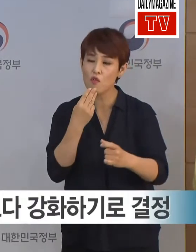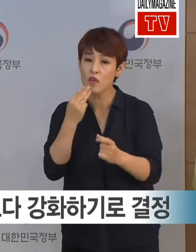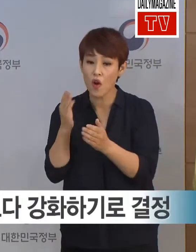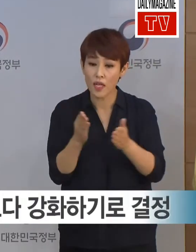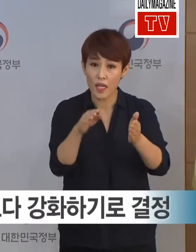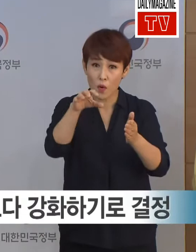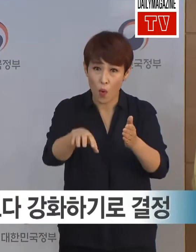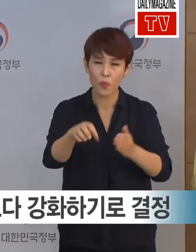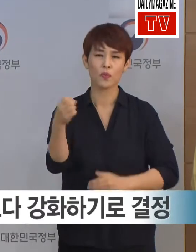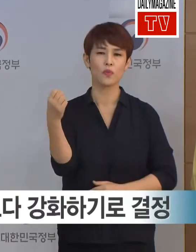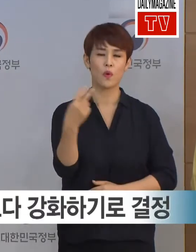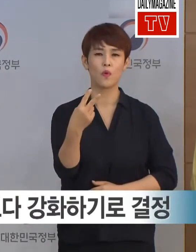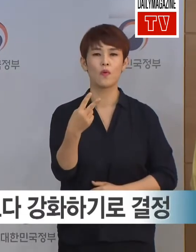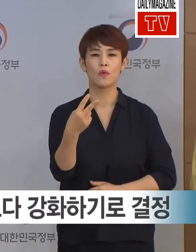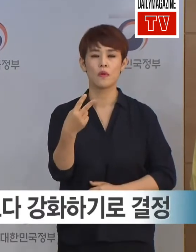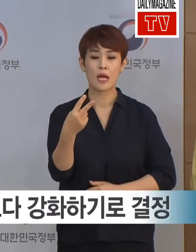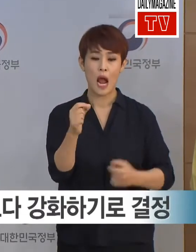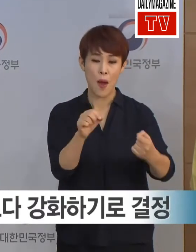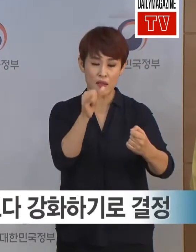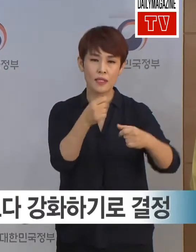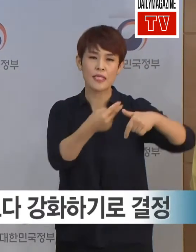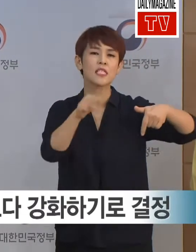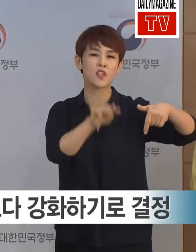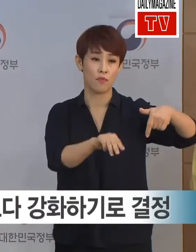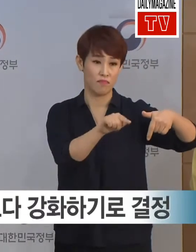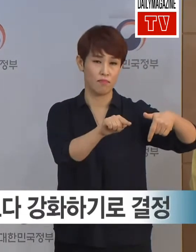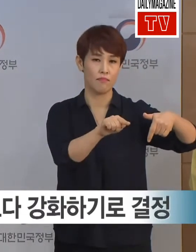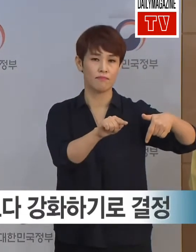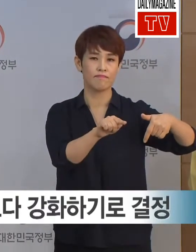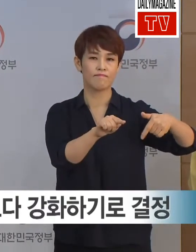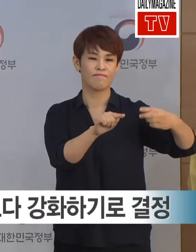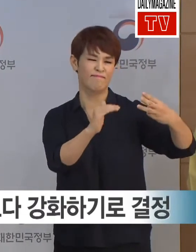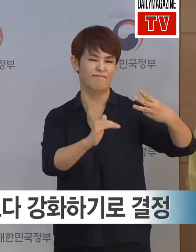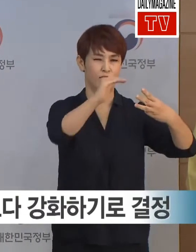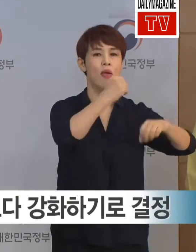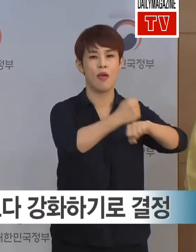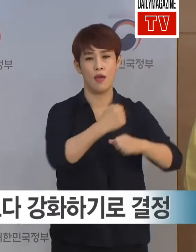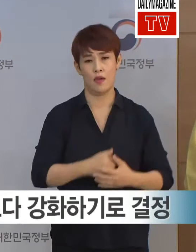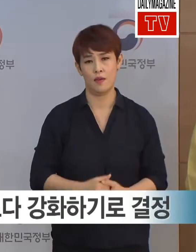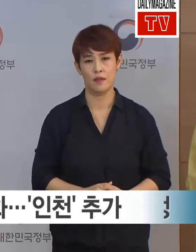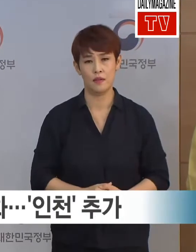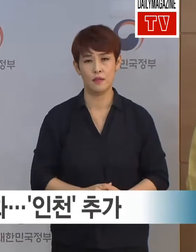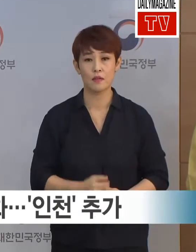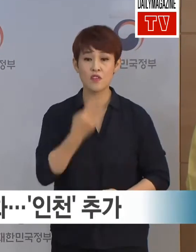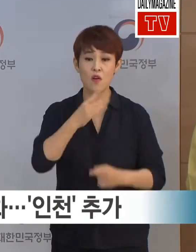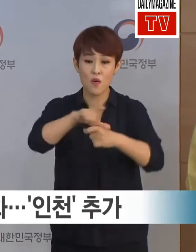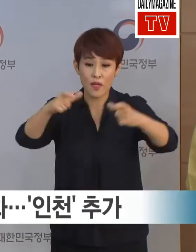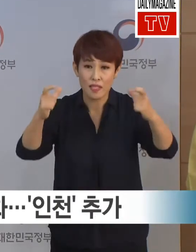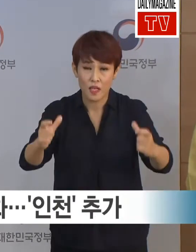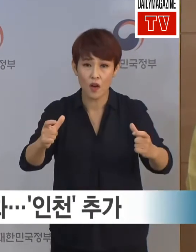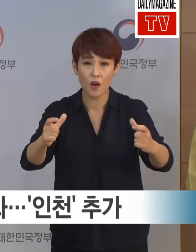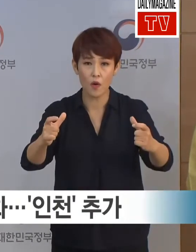경기 지역뿐 아니라 생활권을 함께하는 인천을 추가하기로 하였습니다. 이들 지역에